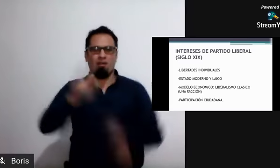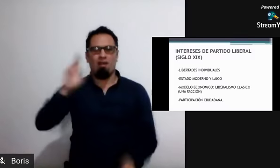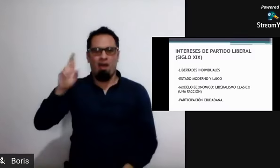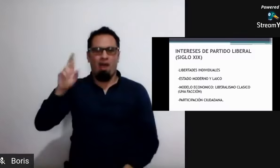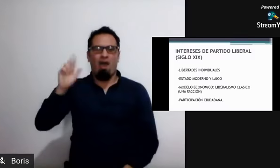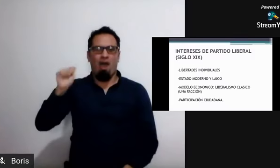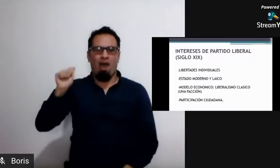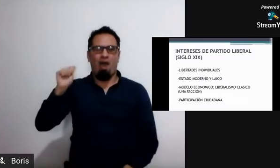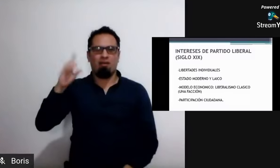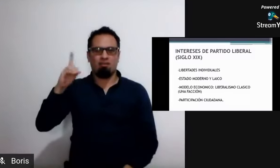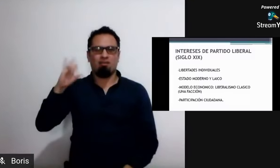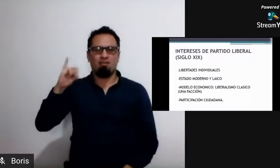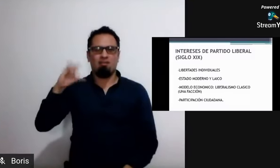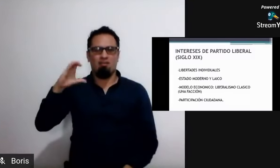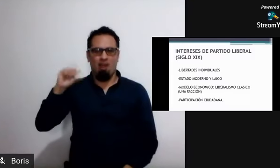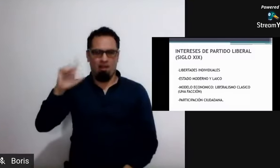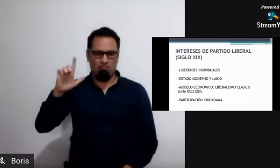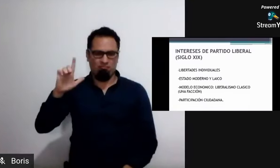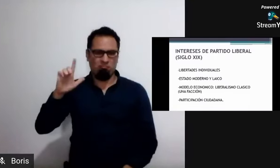existían dos tipos,